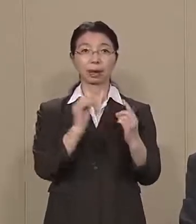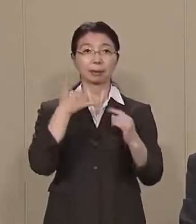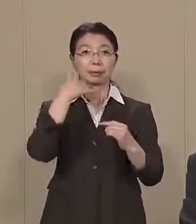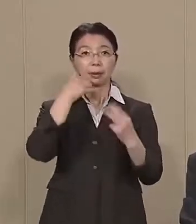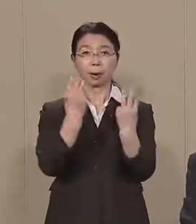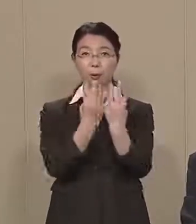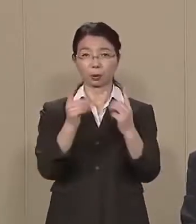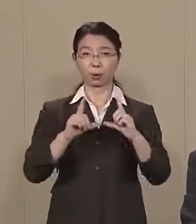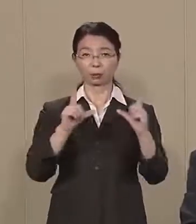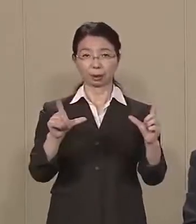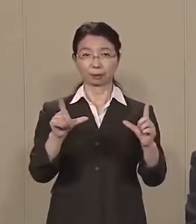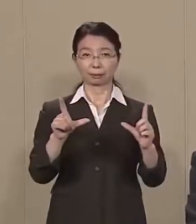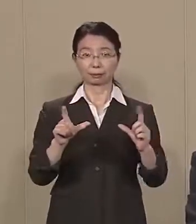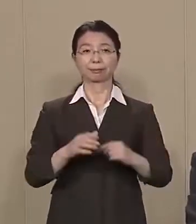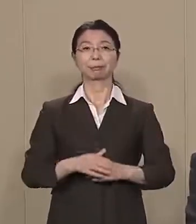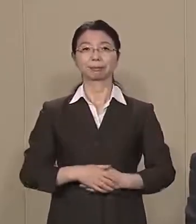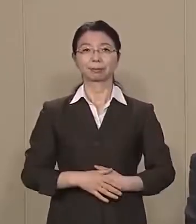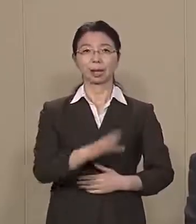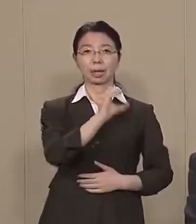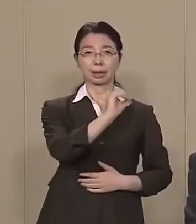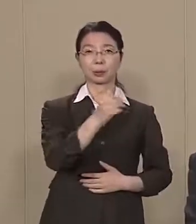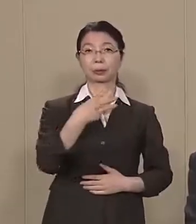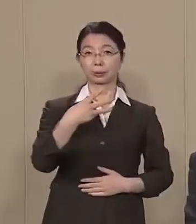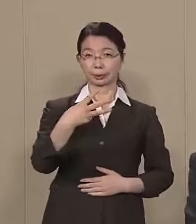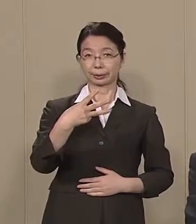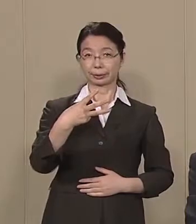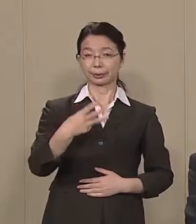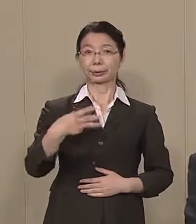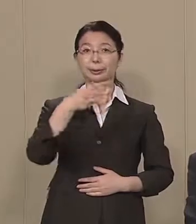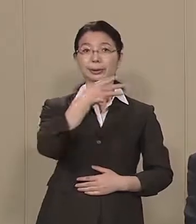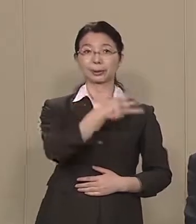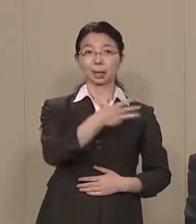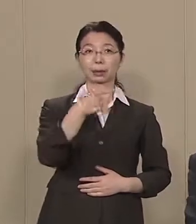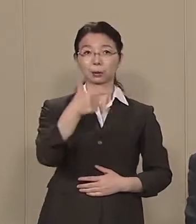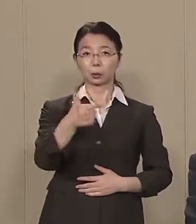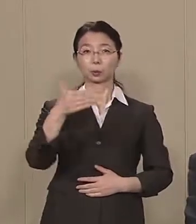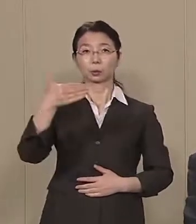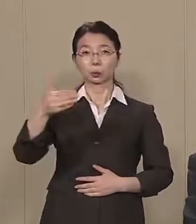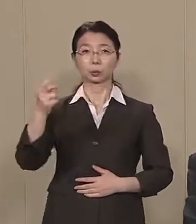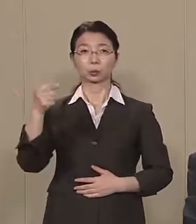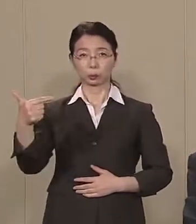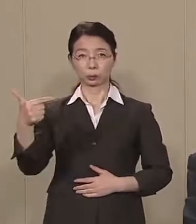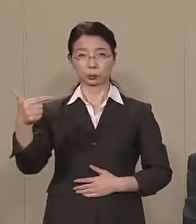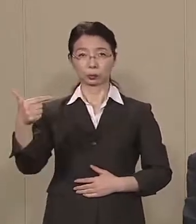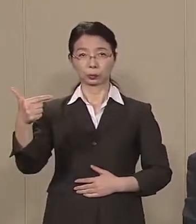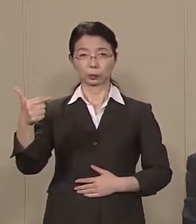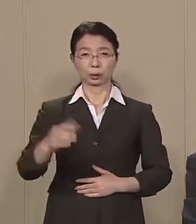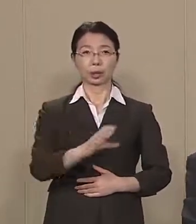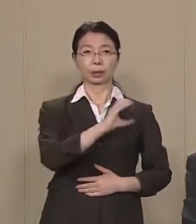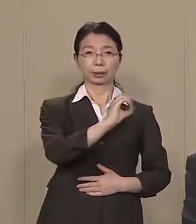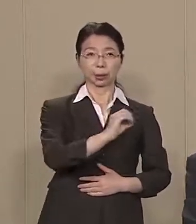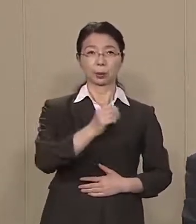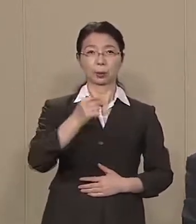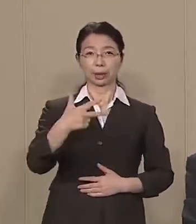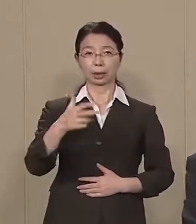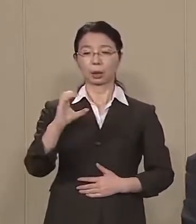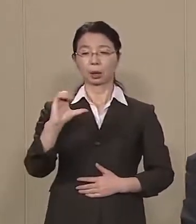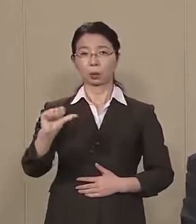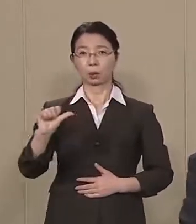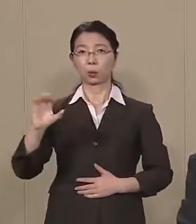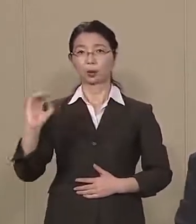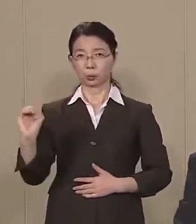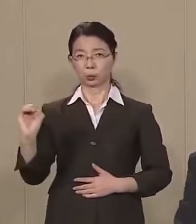番号を申し上げます0336960750